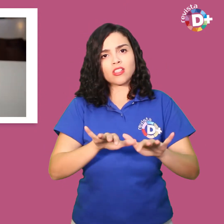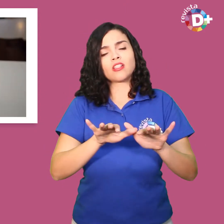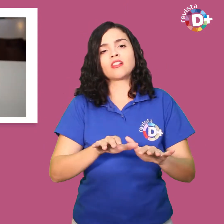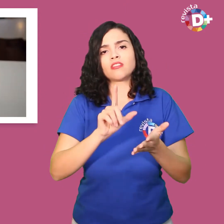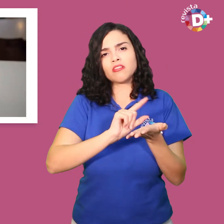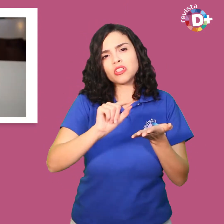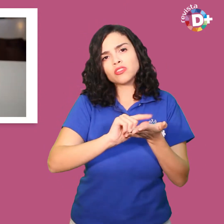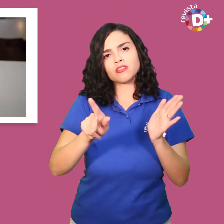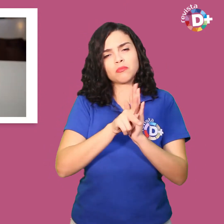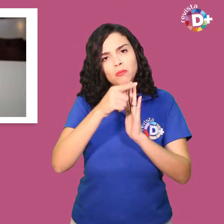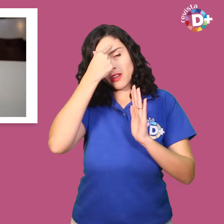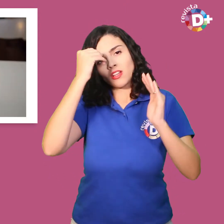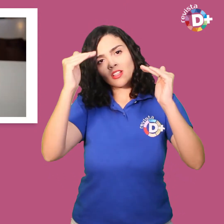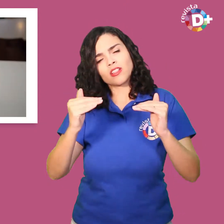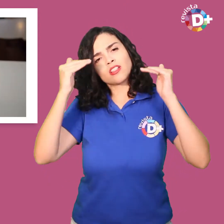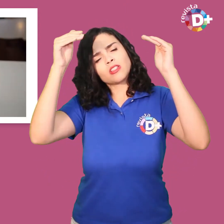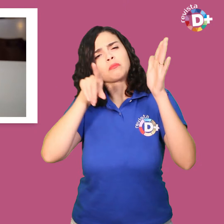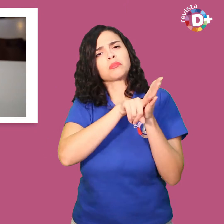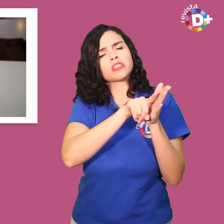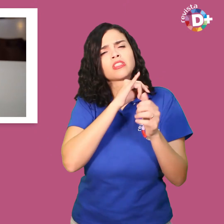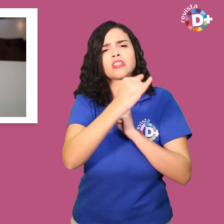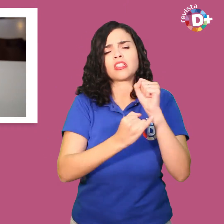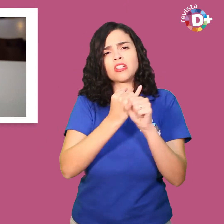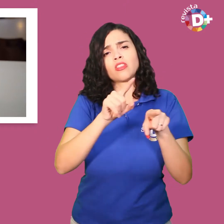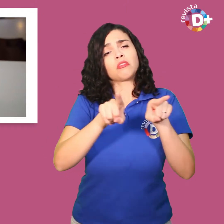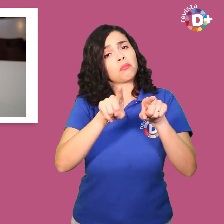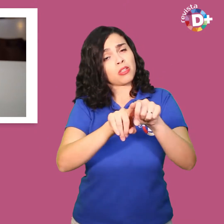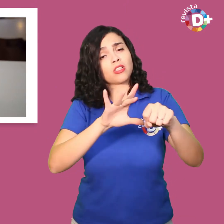fazer pesquisa na internet e realizar interação em redes sociais, por exemplo.